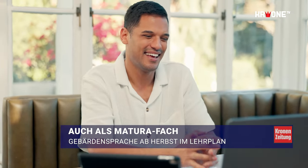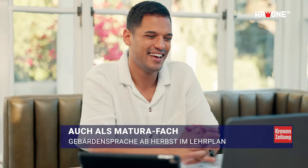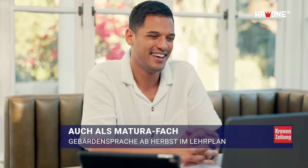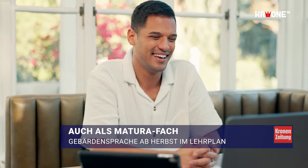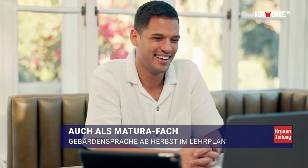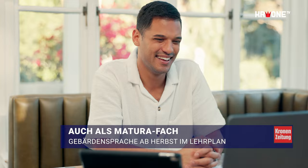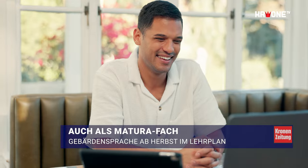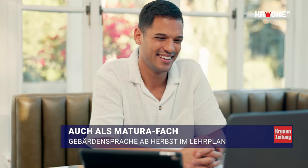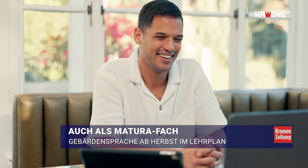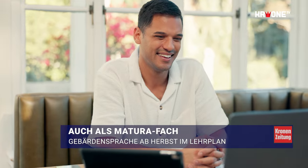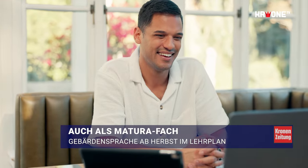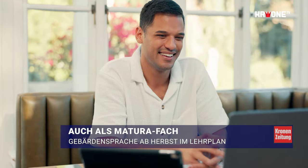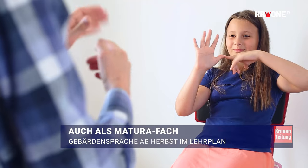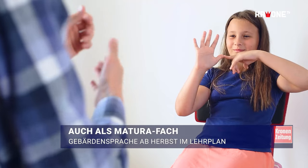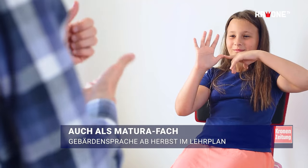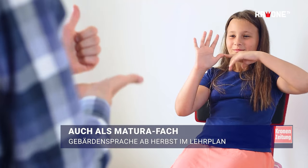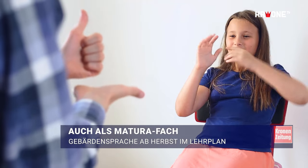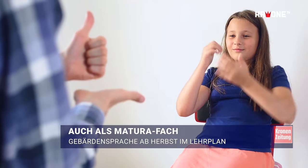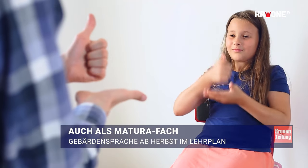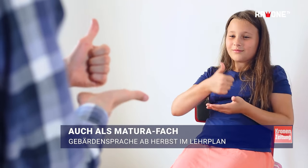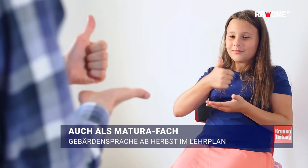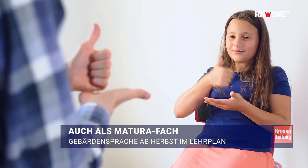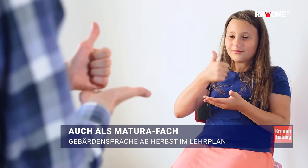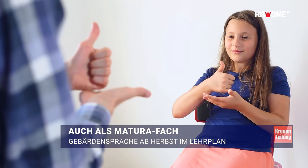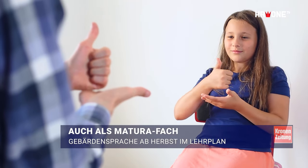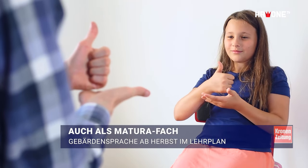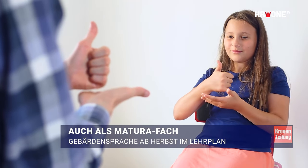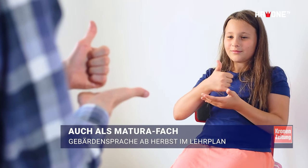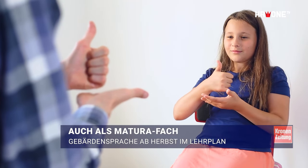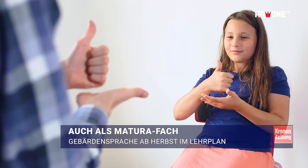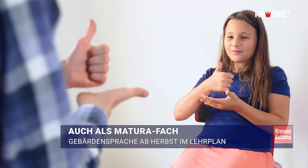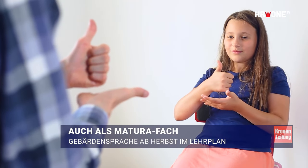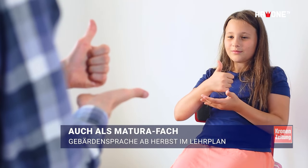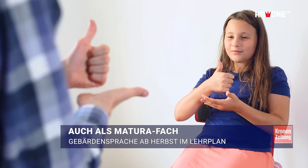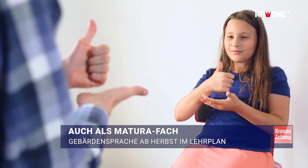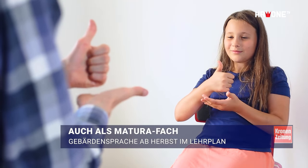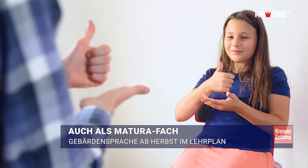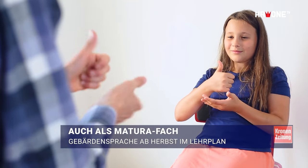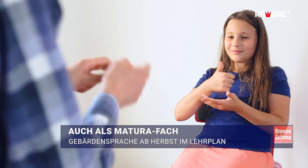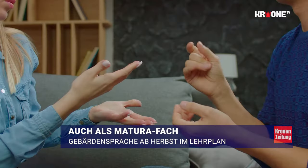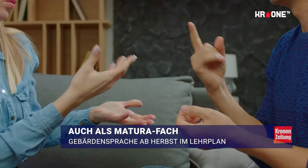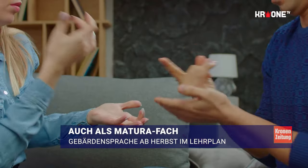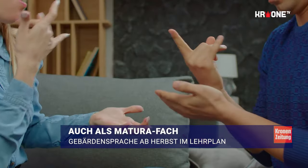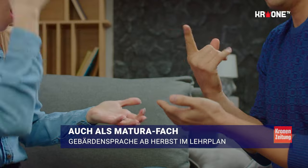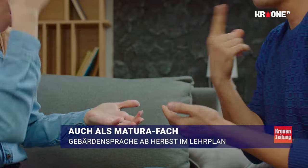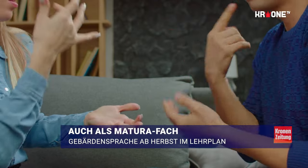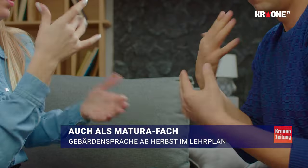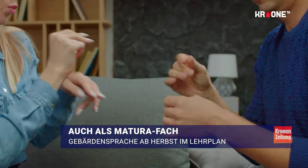Wertschätzung für alle gehörlosen Menschen in Österreich darstelle. Auch die Präsidentin des Gehörlosenbundes, Helena Jammer, hat sich zufrieden